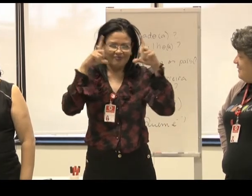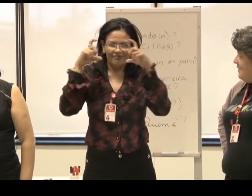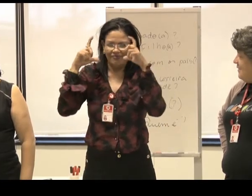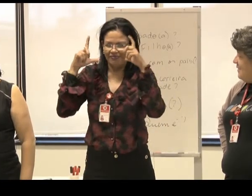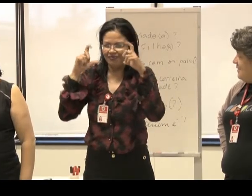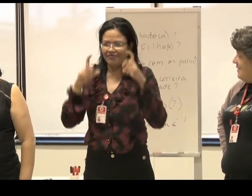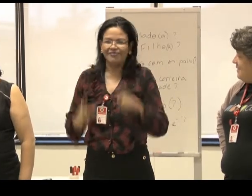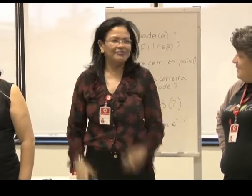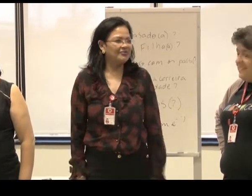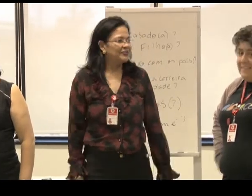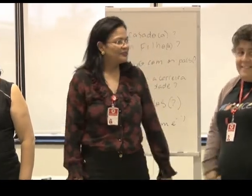Muda.